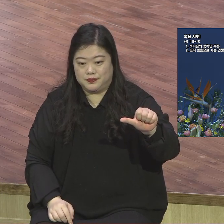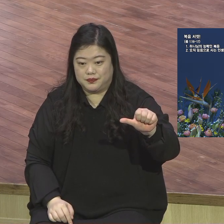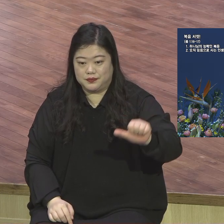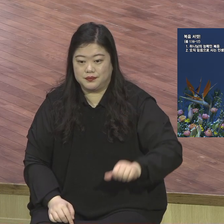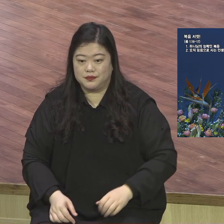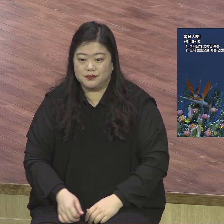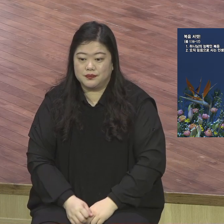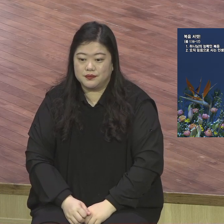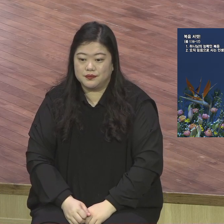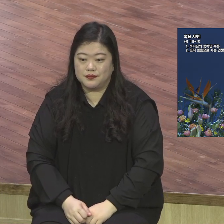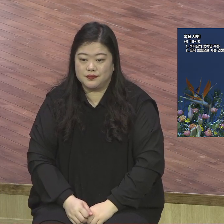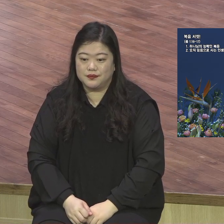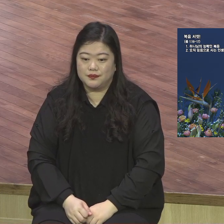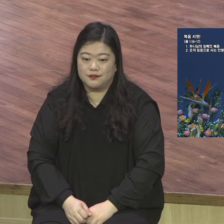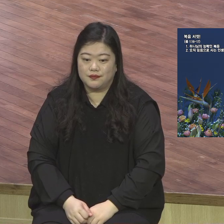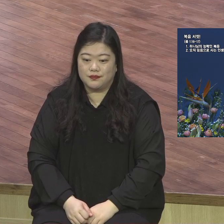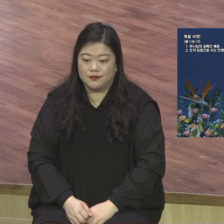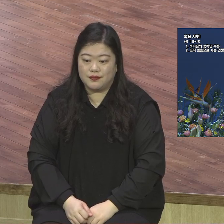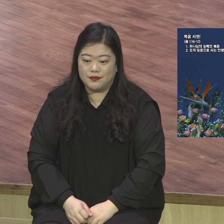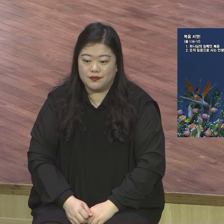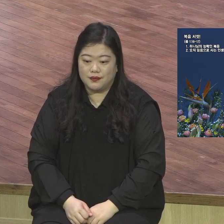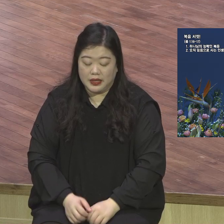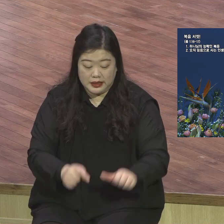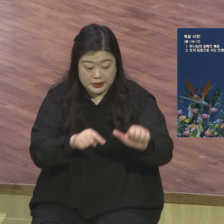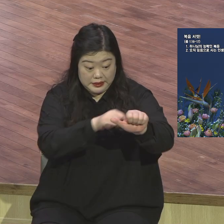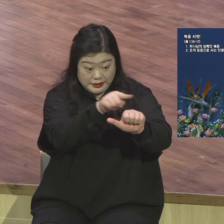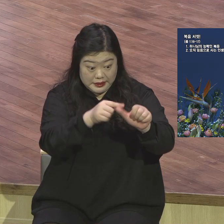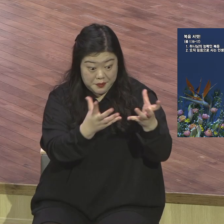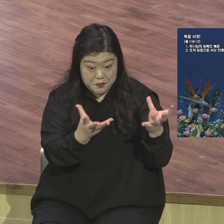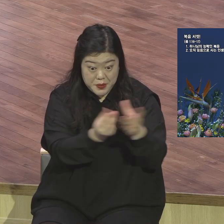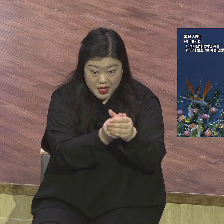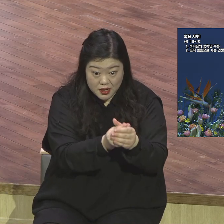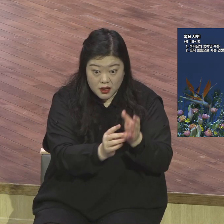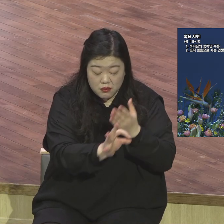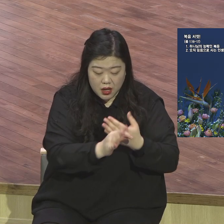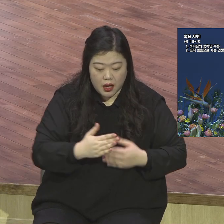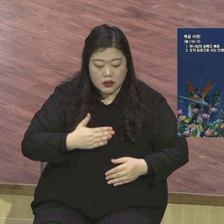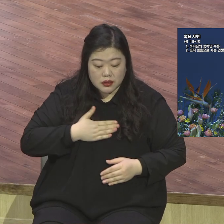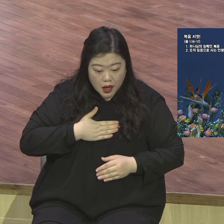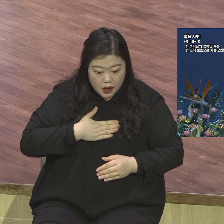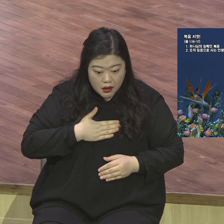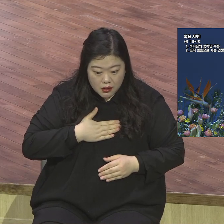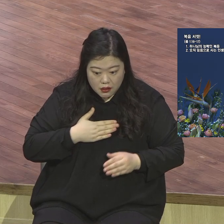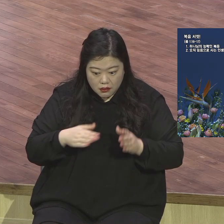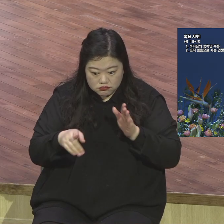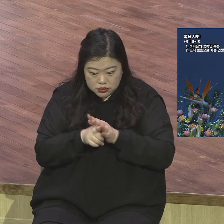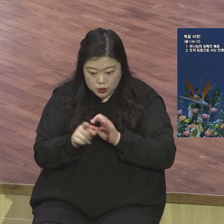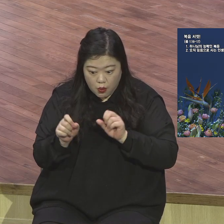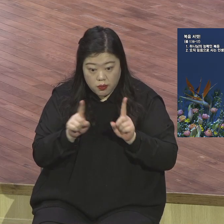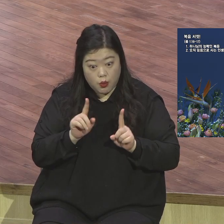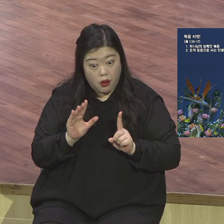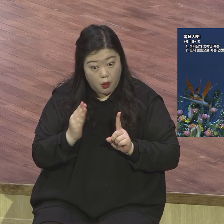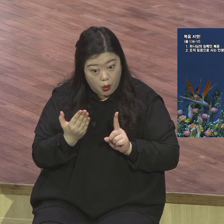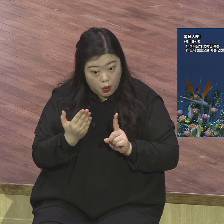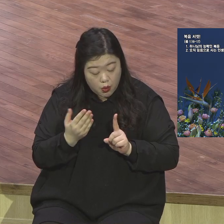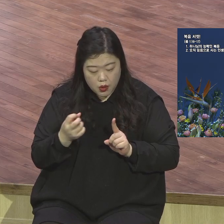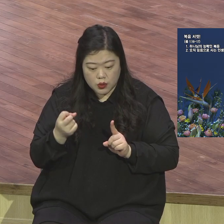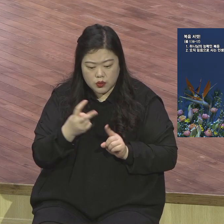자신의 변화뿐만 아니라 완전 인본주의 극치를 달리고 있는